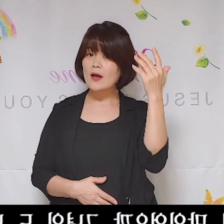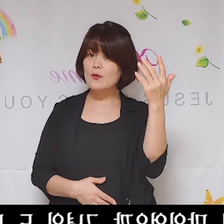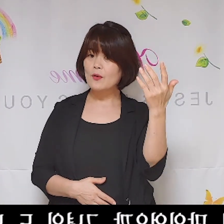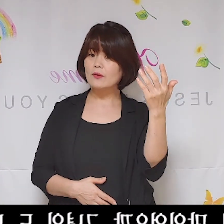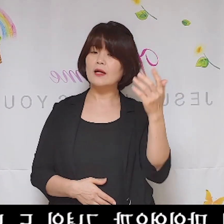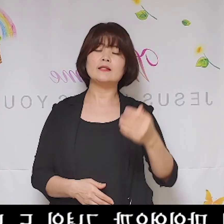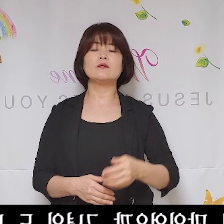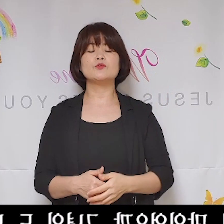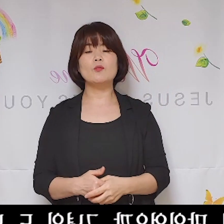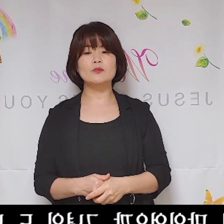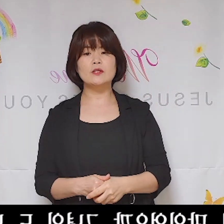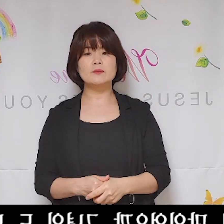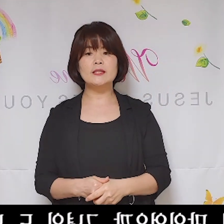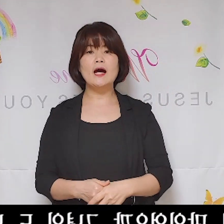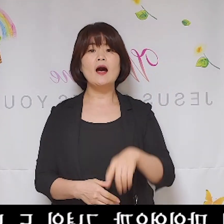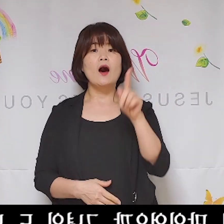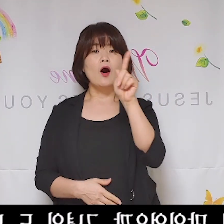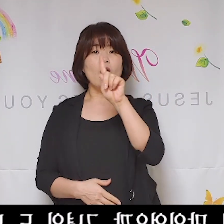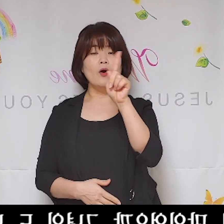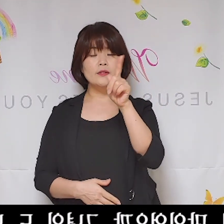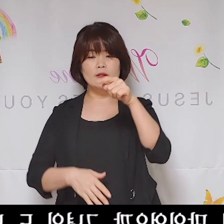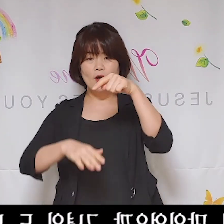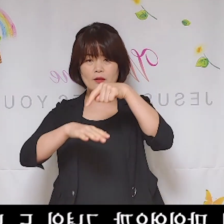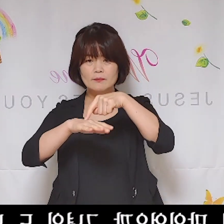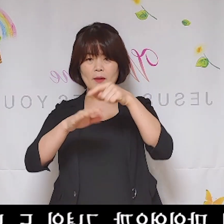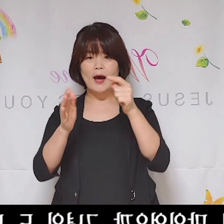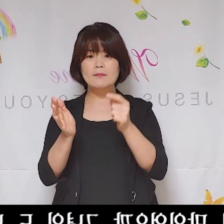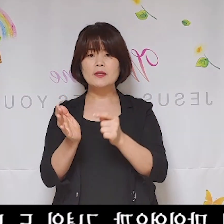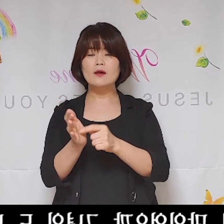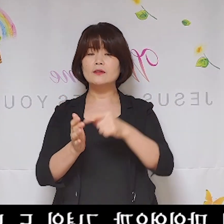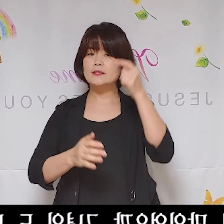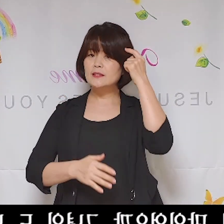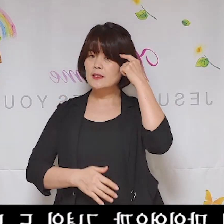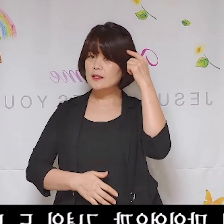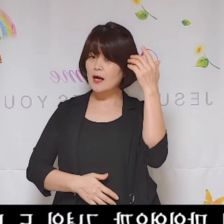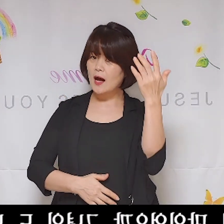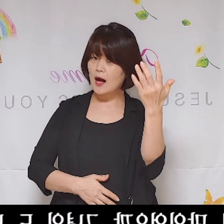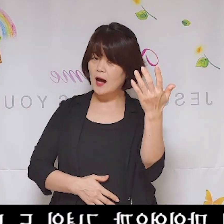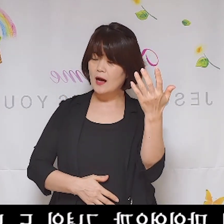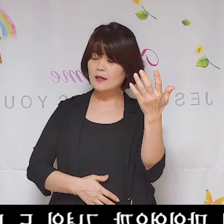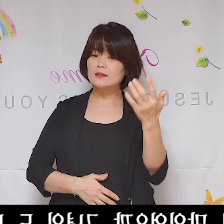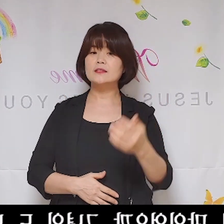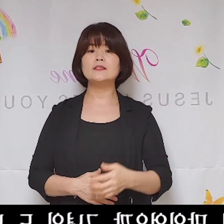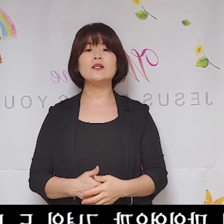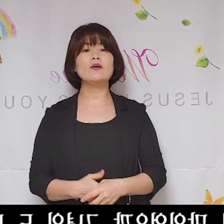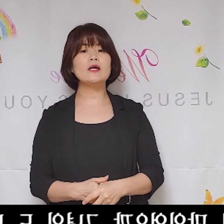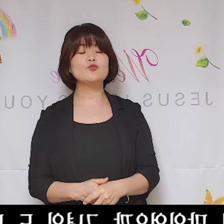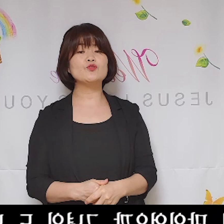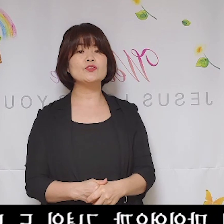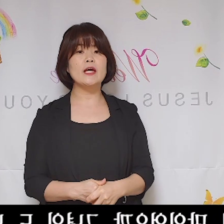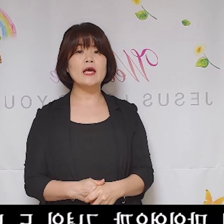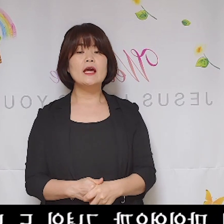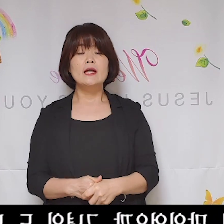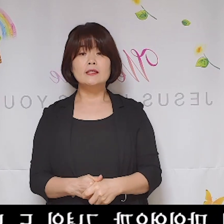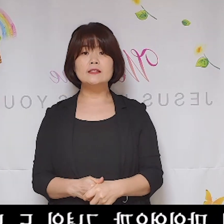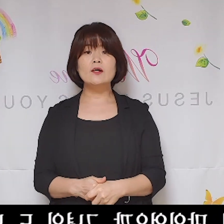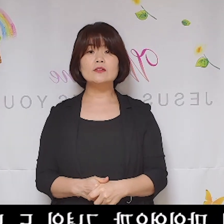할까요? 할 때 물어보는 겁니다. 어떤 마음이었을까? 그녀의 두 눈에, 그녀는